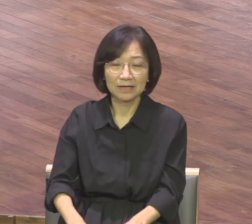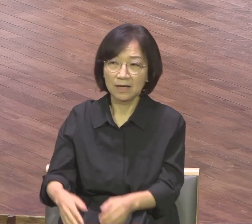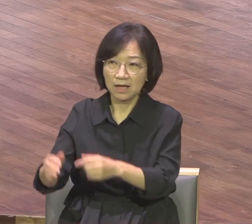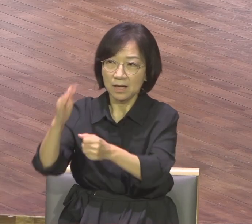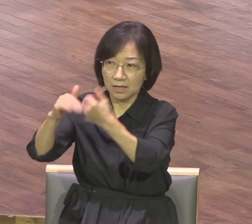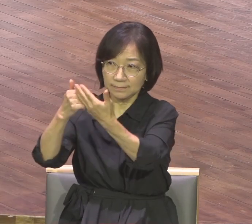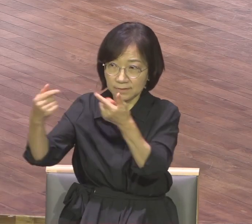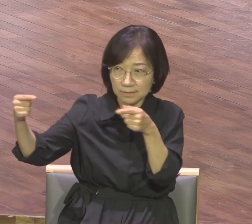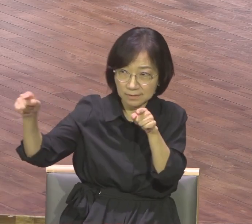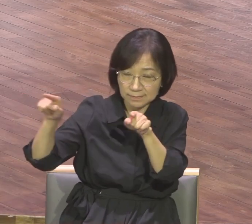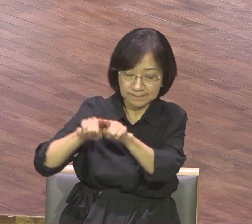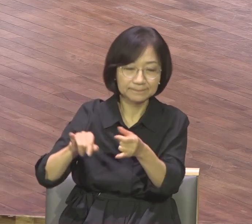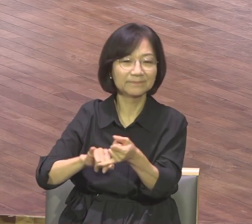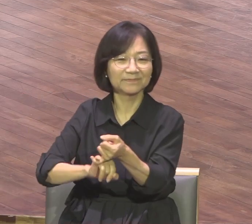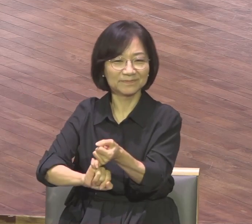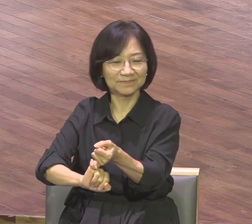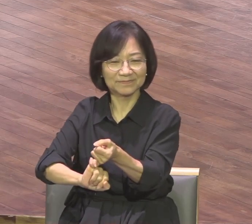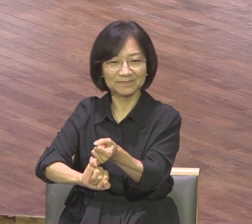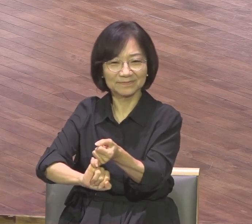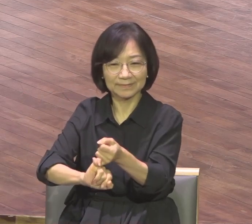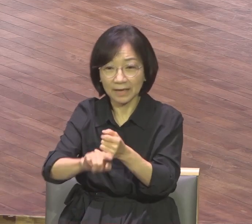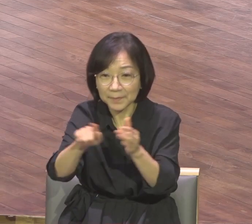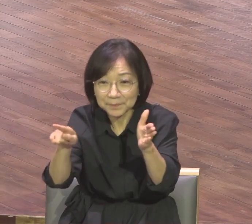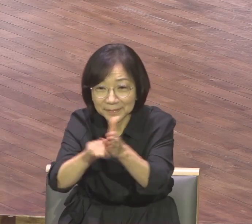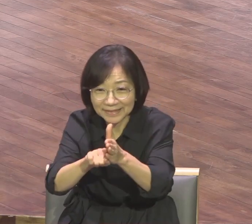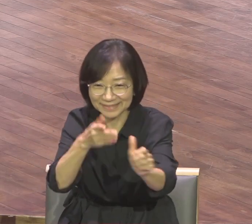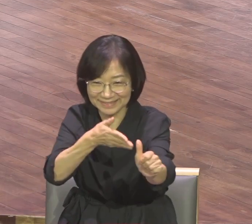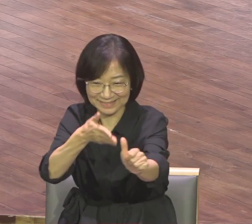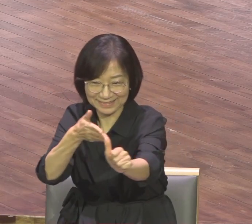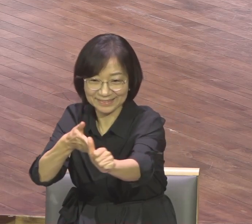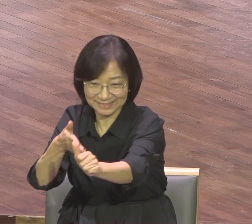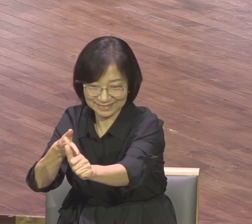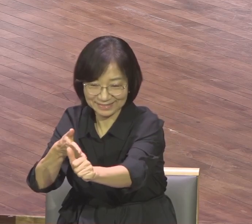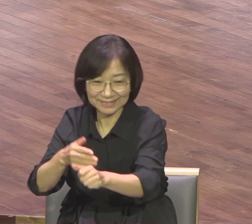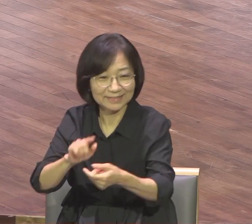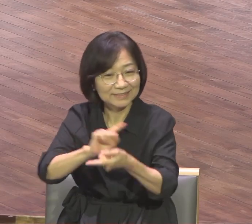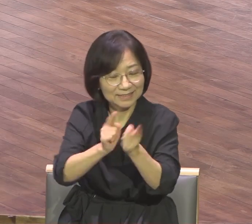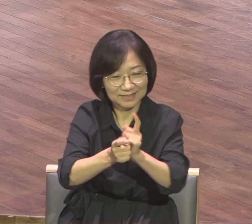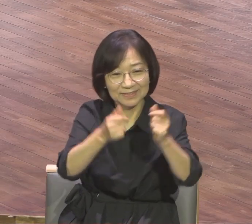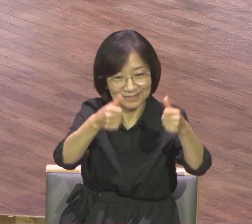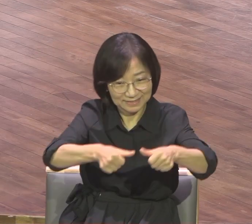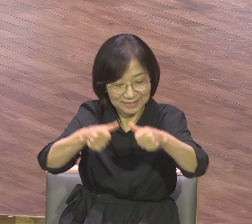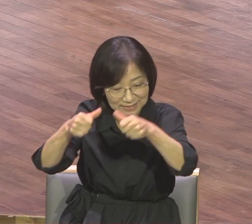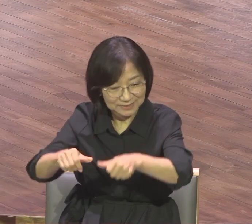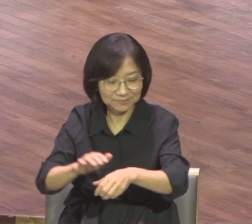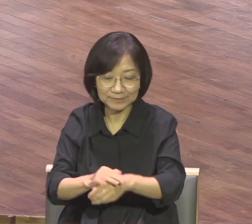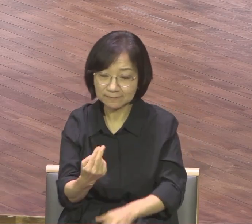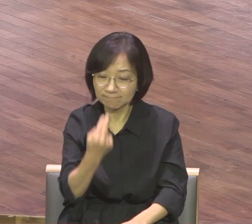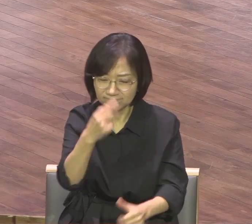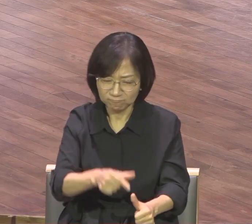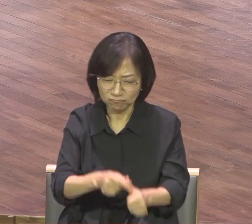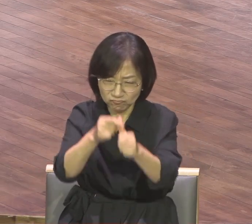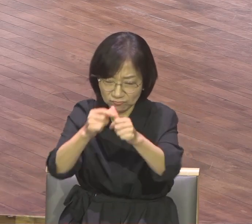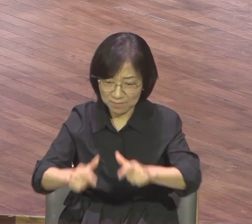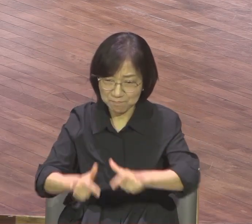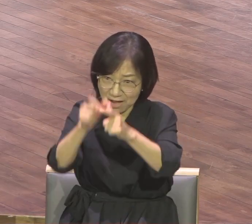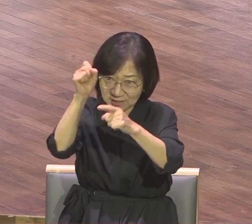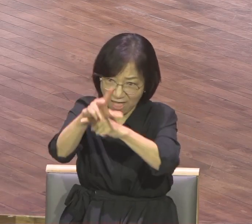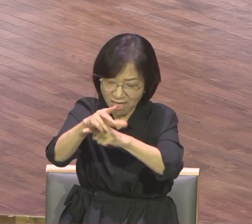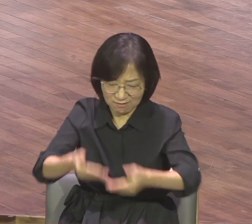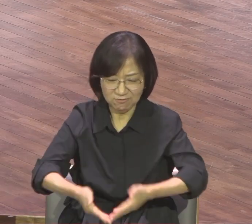하시겠다고 말씀하셨어요. 믿으시기를 바랍니다. 서로 인사합시다. 생명 살리는 망대를